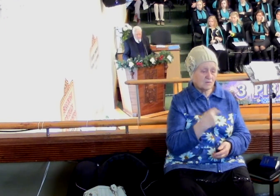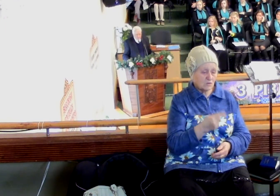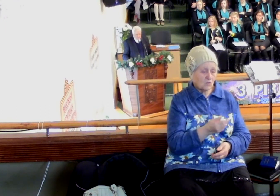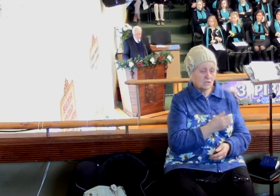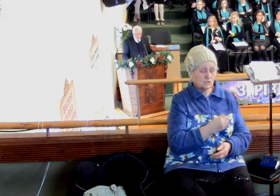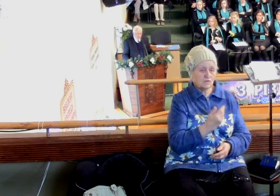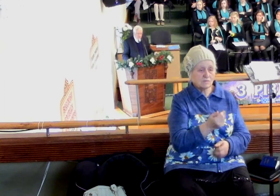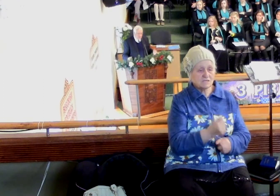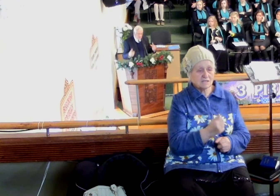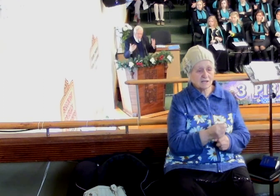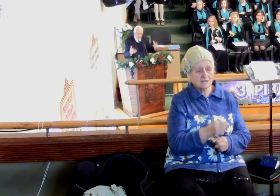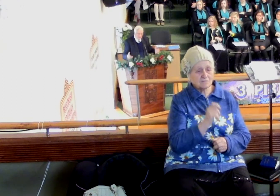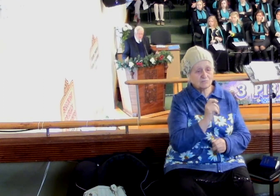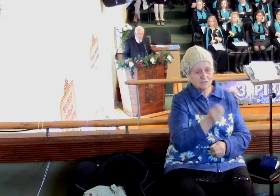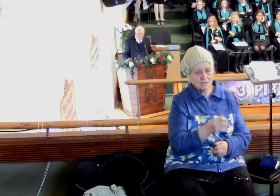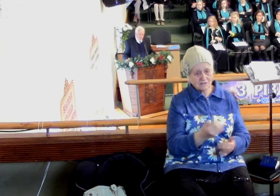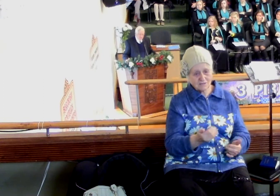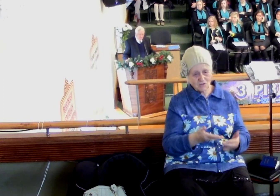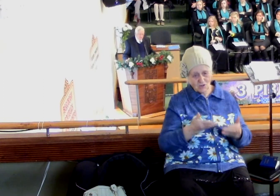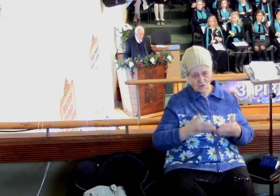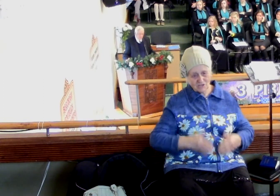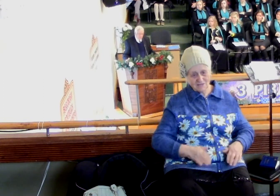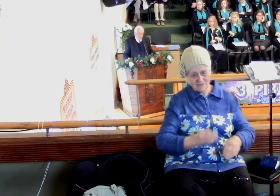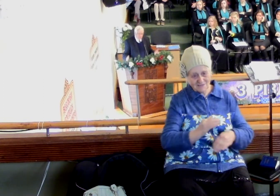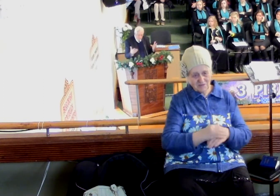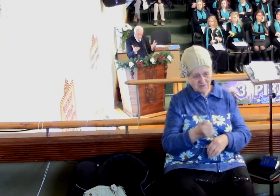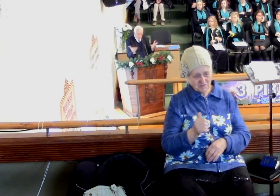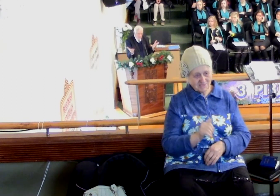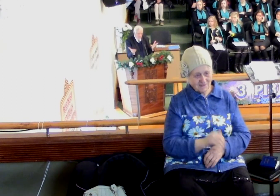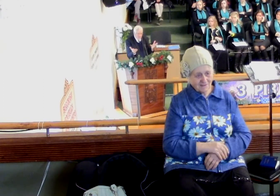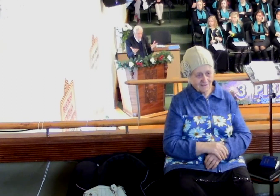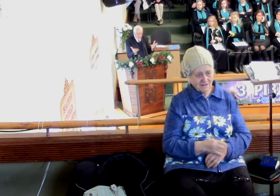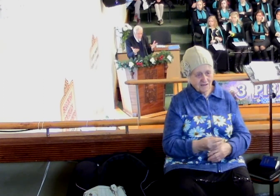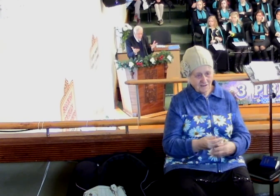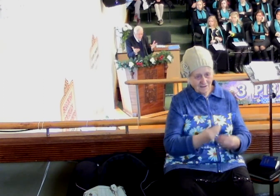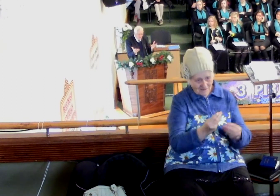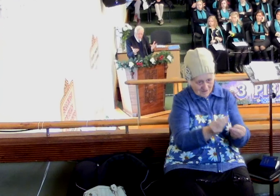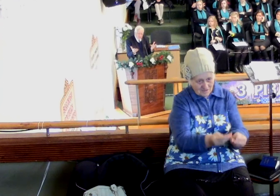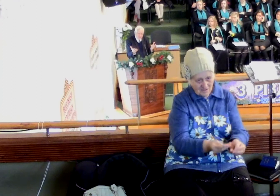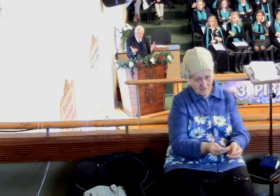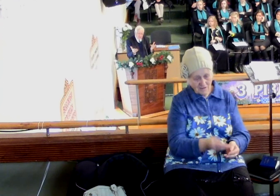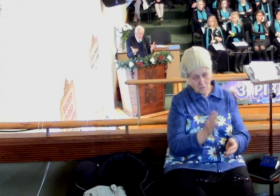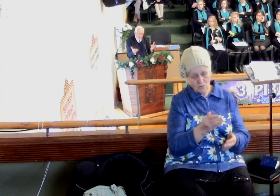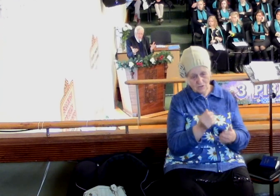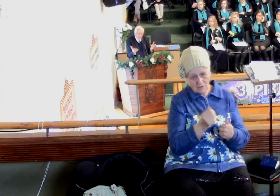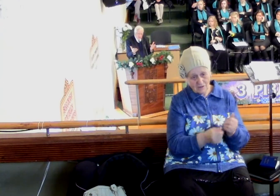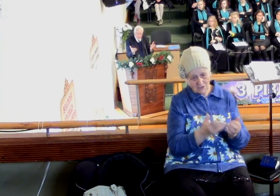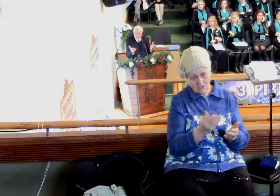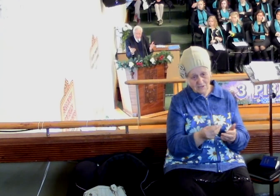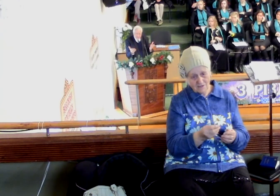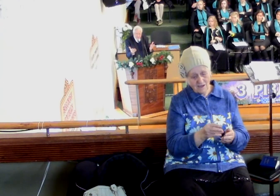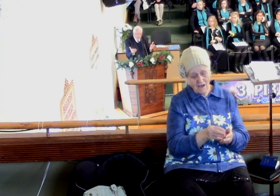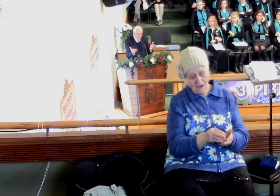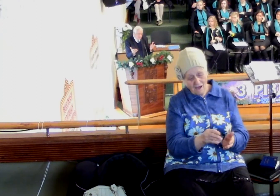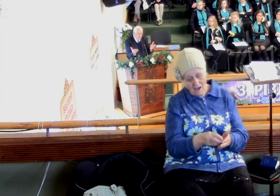подарок. Сегодня рождественский вечер. Примите. И будете каждый день